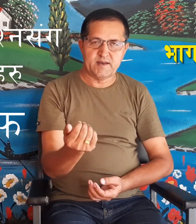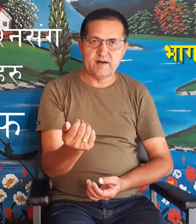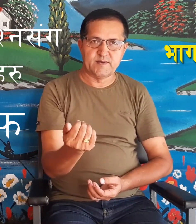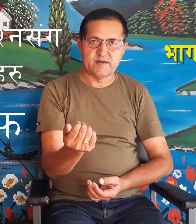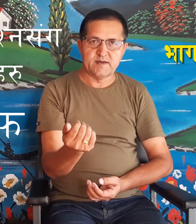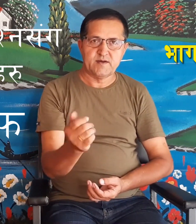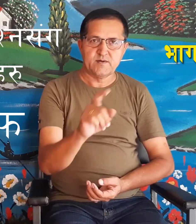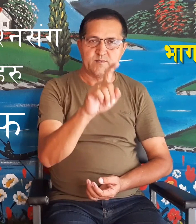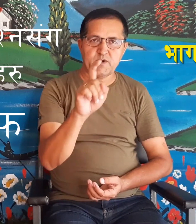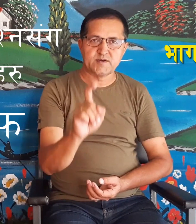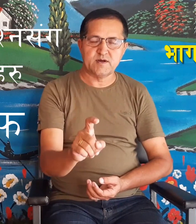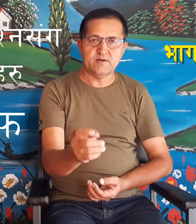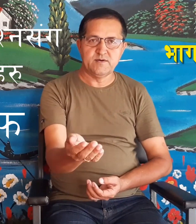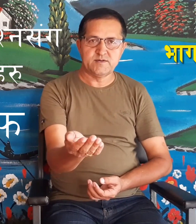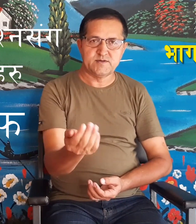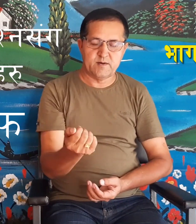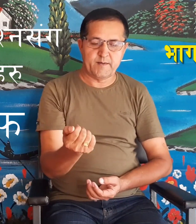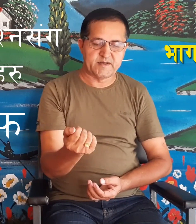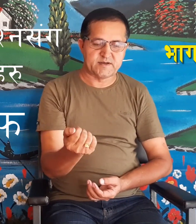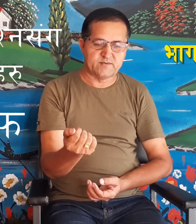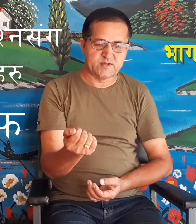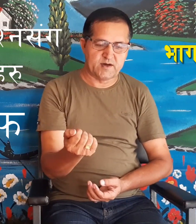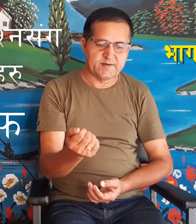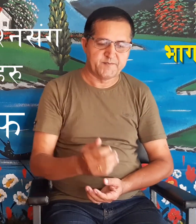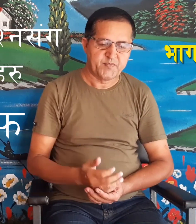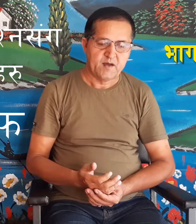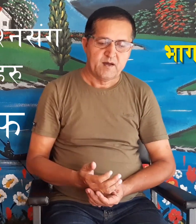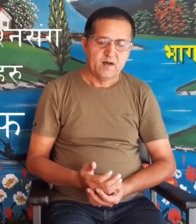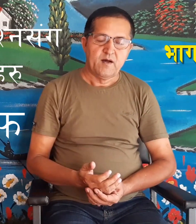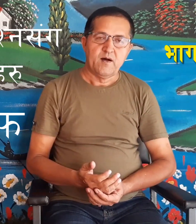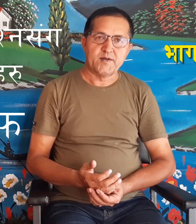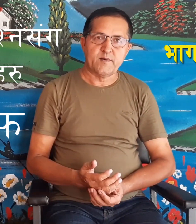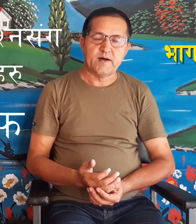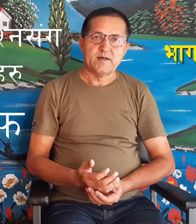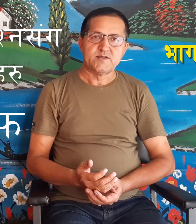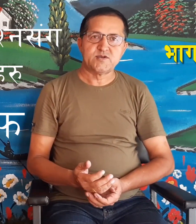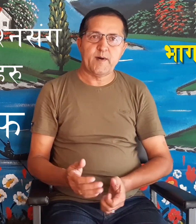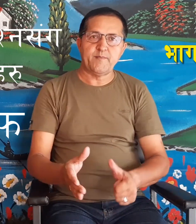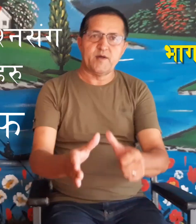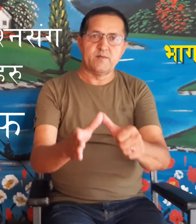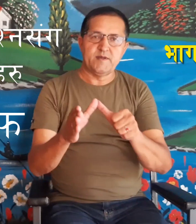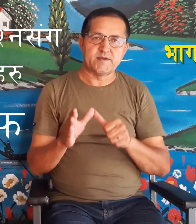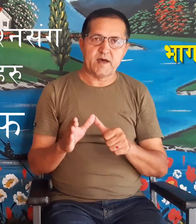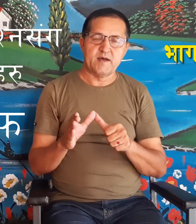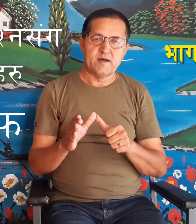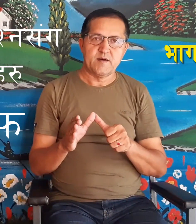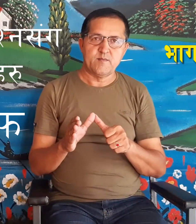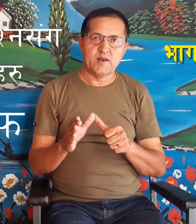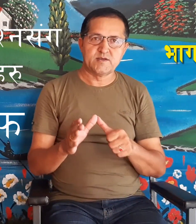अनि प्रश्नको जवाब यसरी उत्तर, अथवा जवाब भन्नु भने यता मलाई